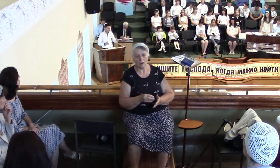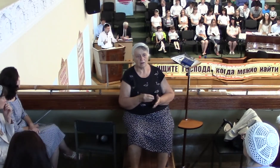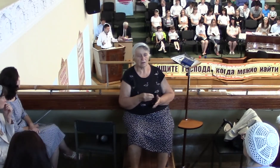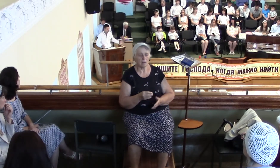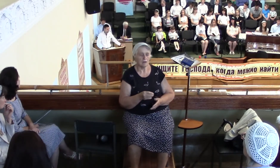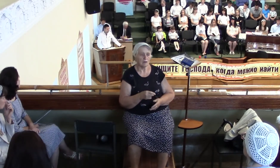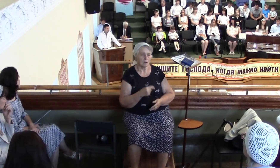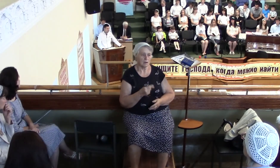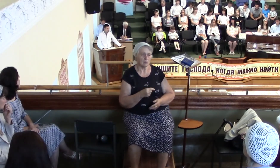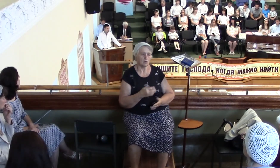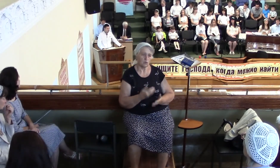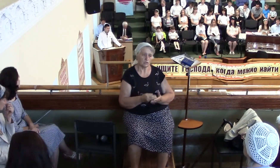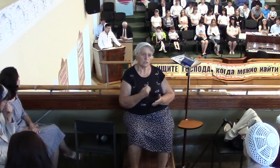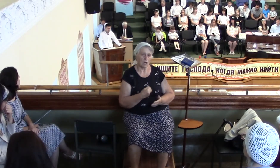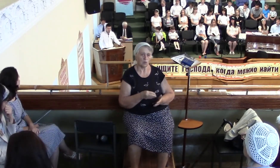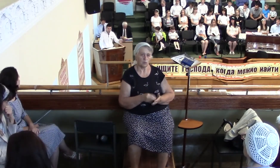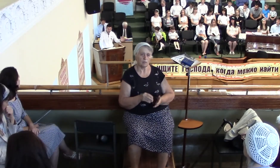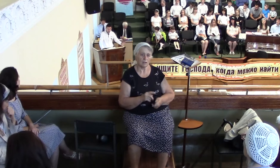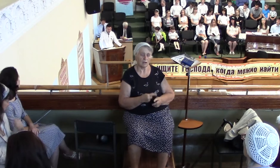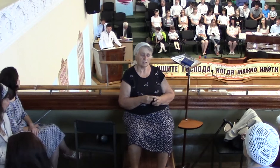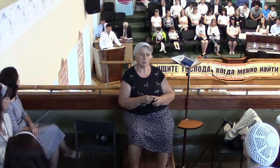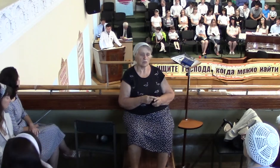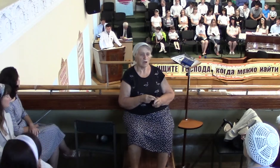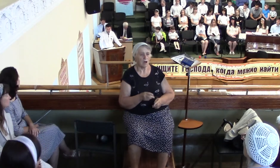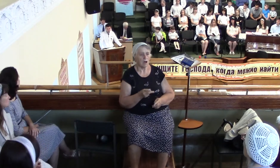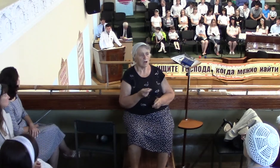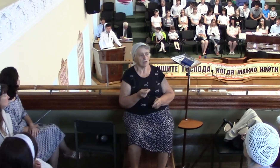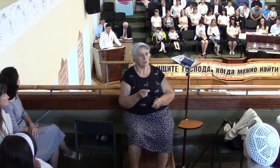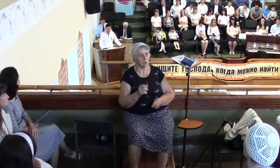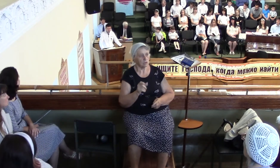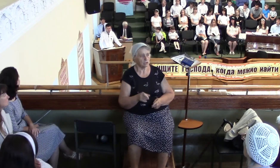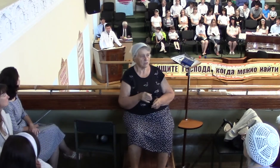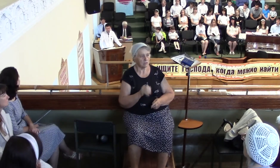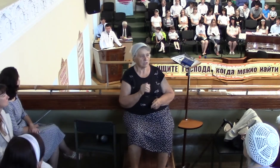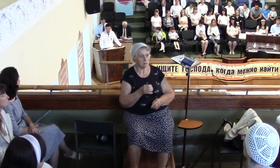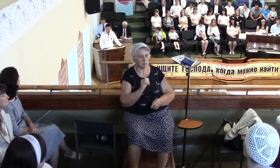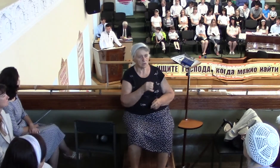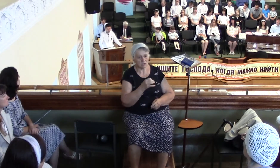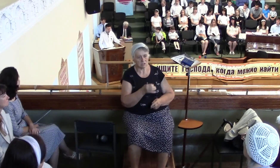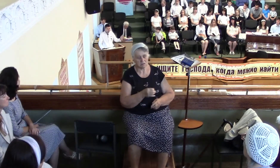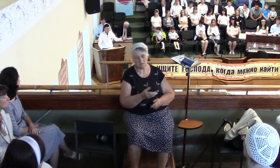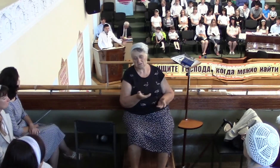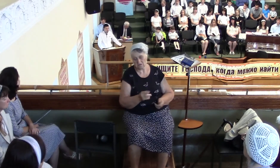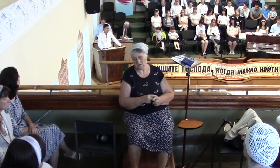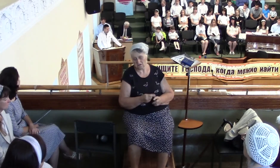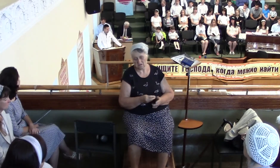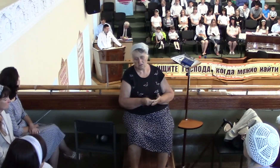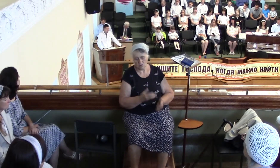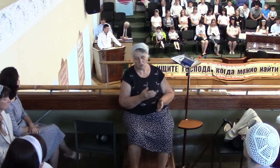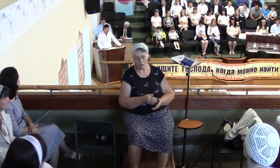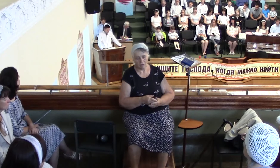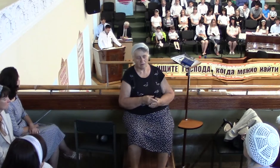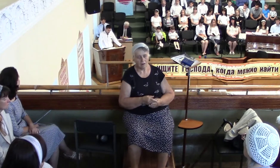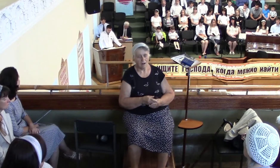я дорого купил это. Но кто-то может послушать и подумает или скажет, но это совсем недорого, может для кого-то это